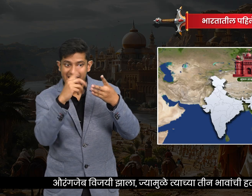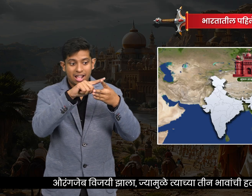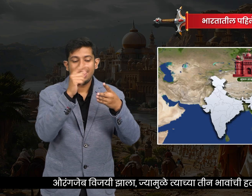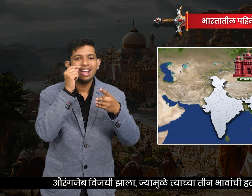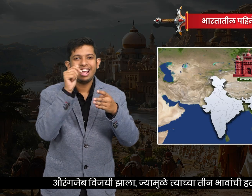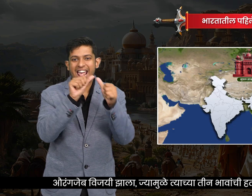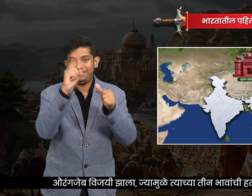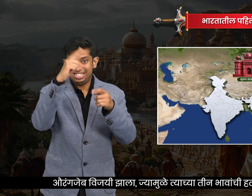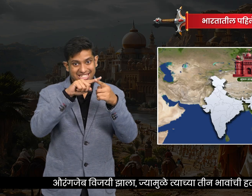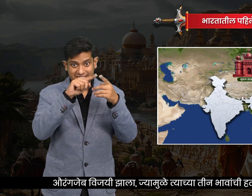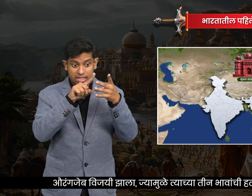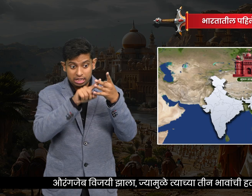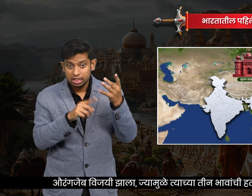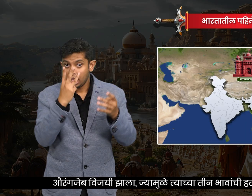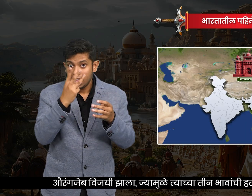हत्या झाली.